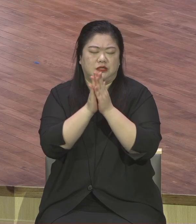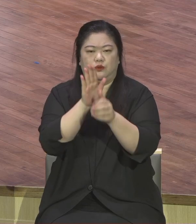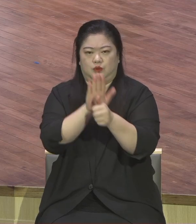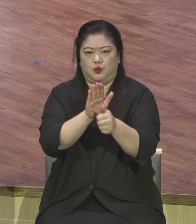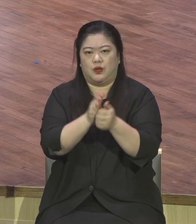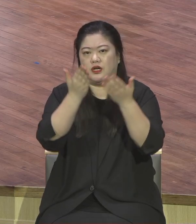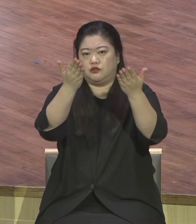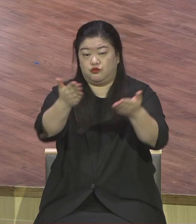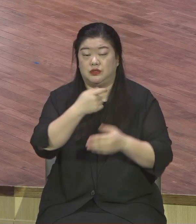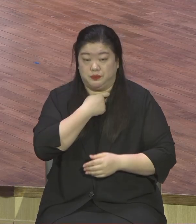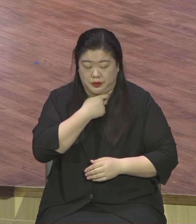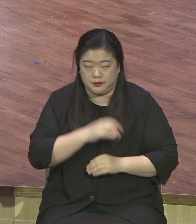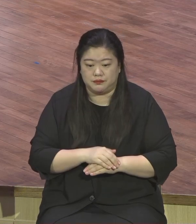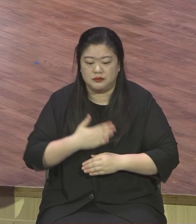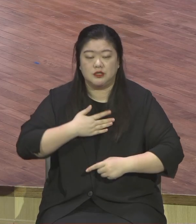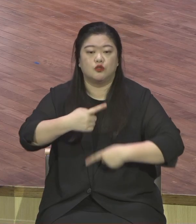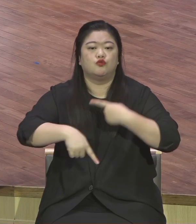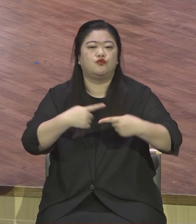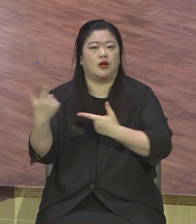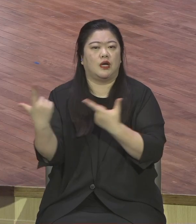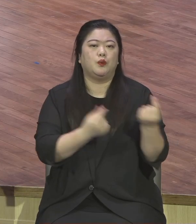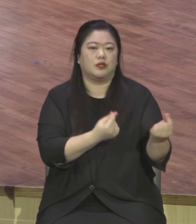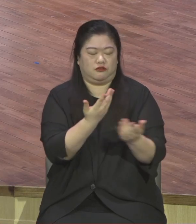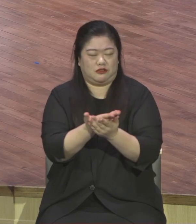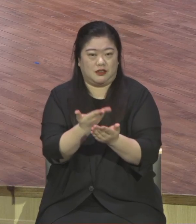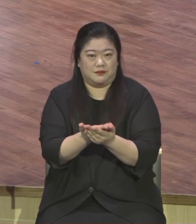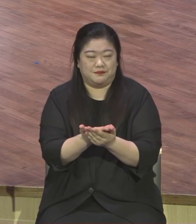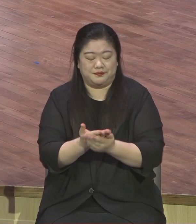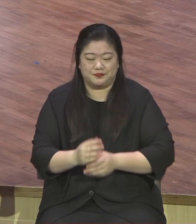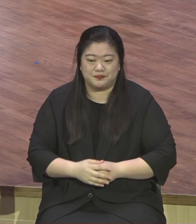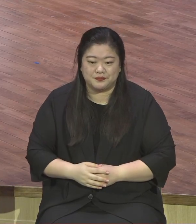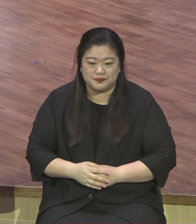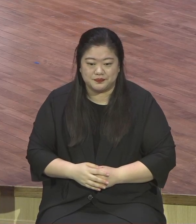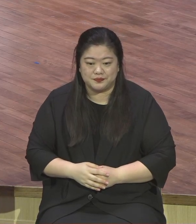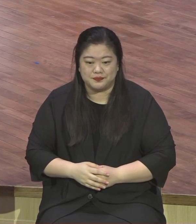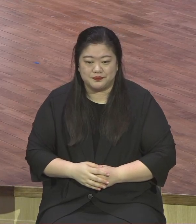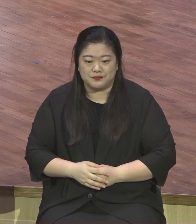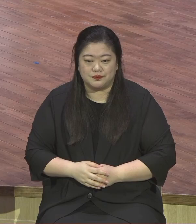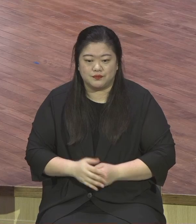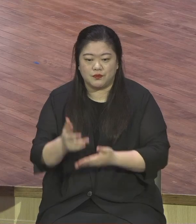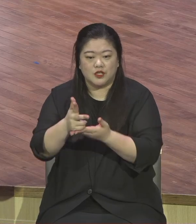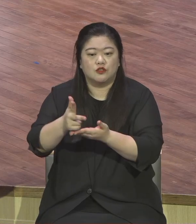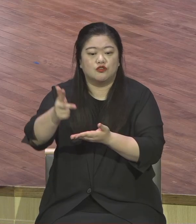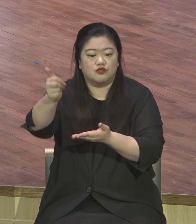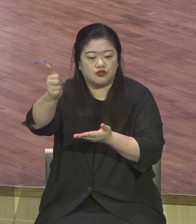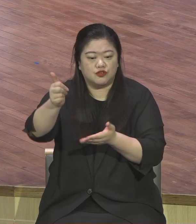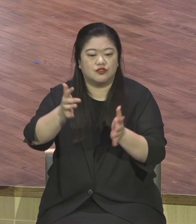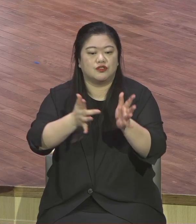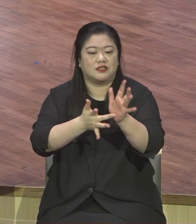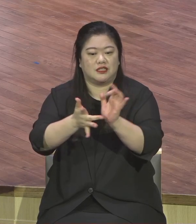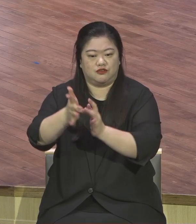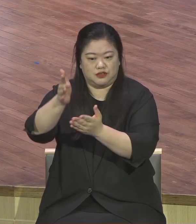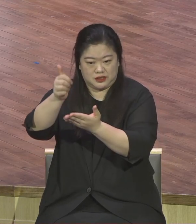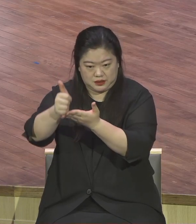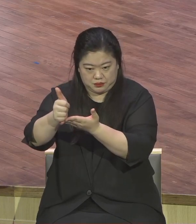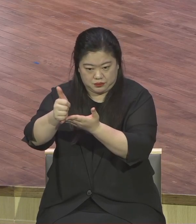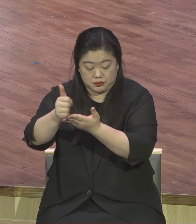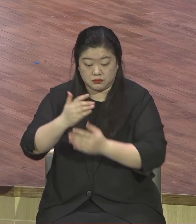제 기도를 따라 하시면 됩니다 다 눈을 감고 고개시기 바랍니다 주 예수님 저는 죄인입니다